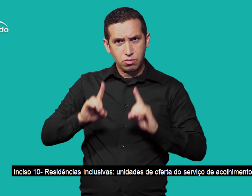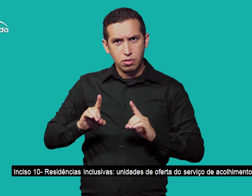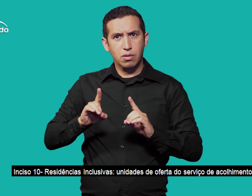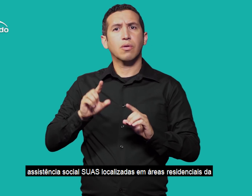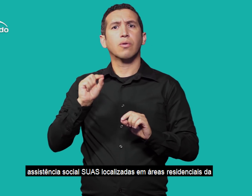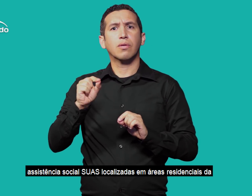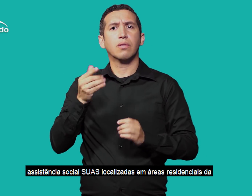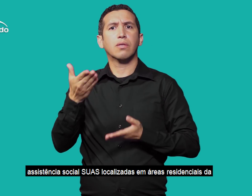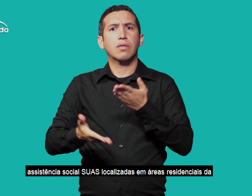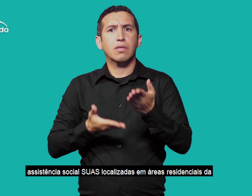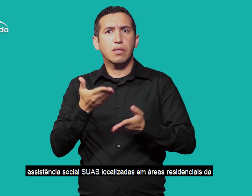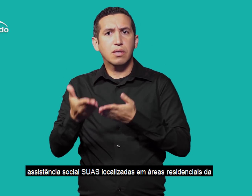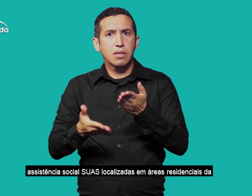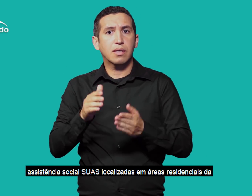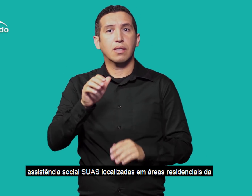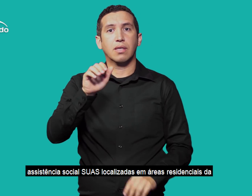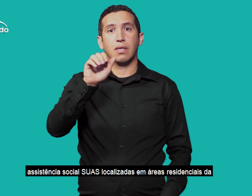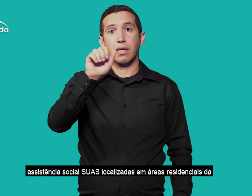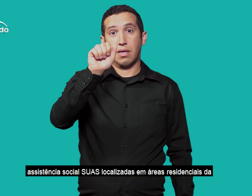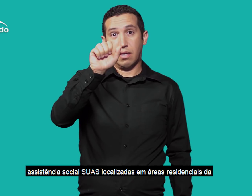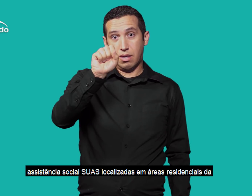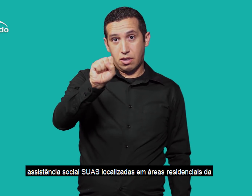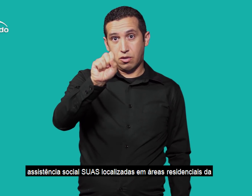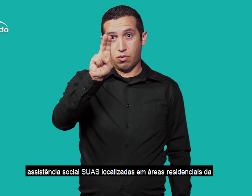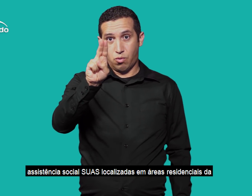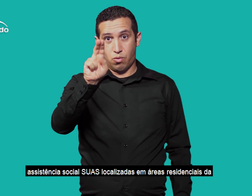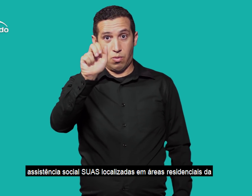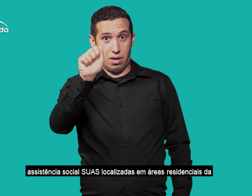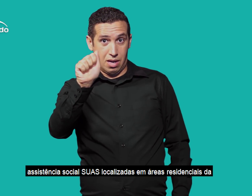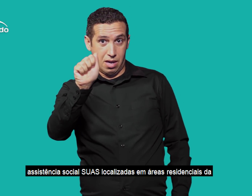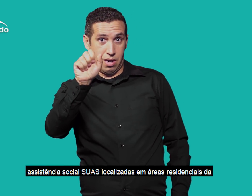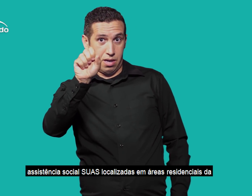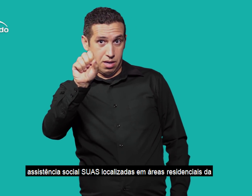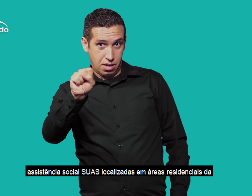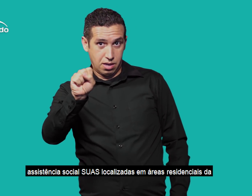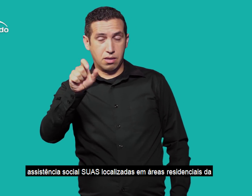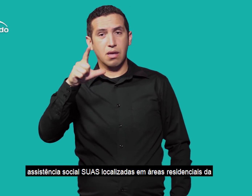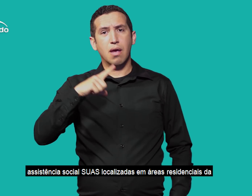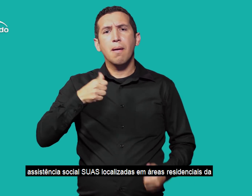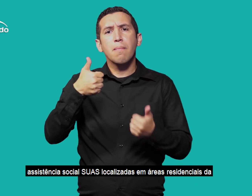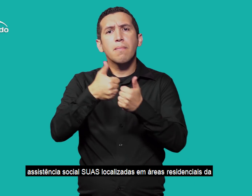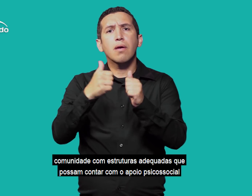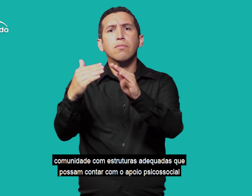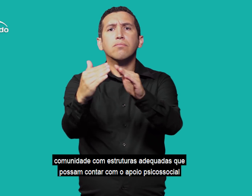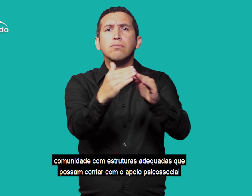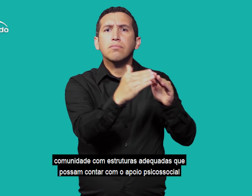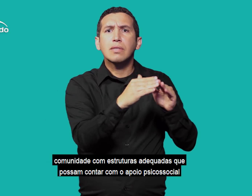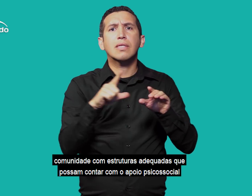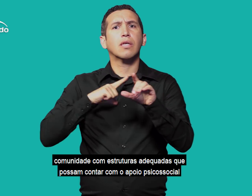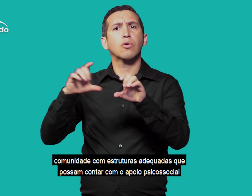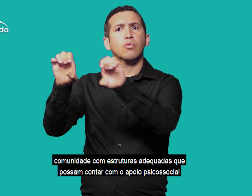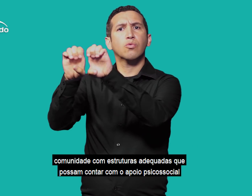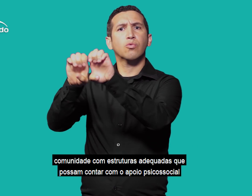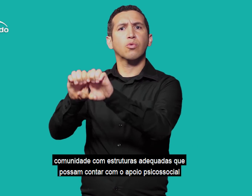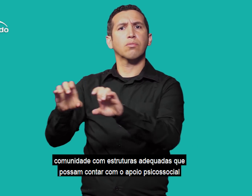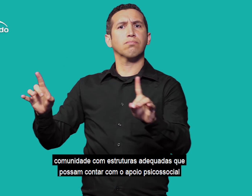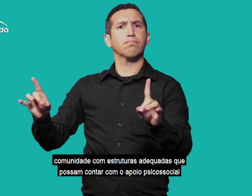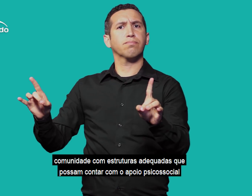único de assistência social suas localizadas em áreas residenciais da comunidade com estruturas adequadas